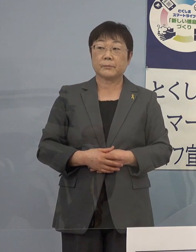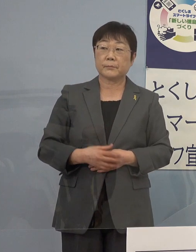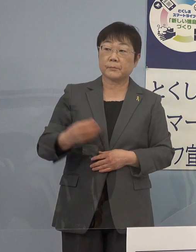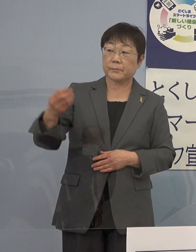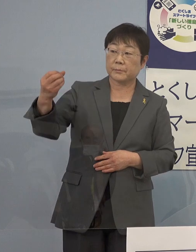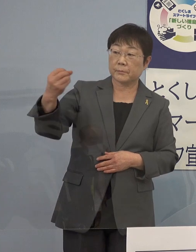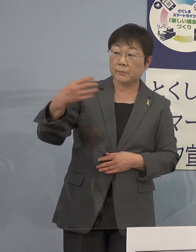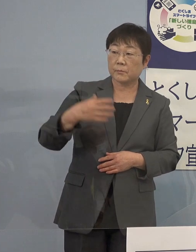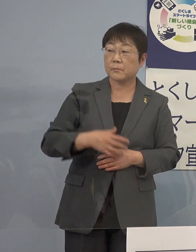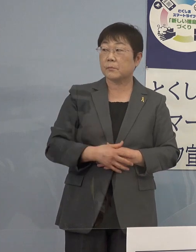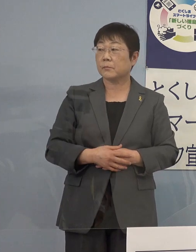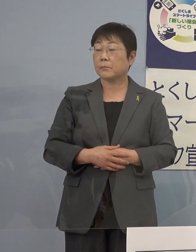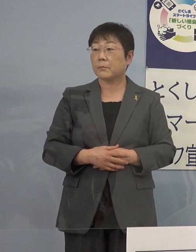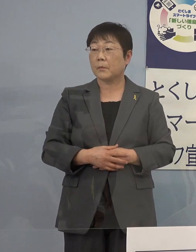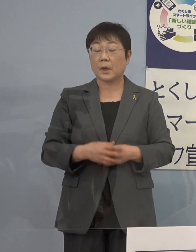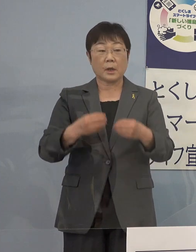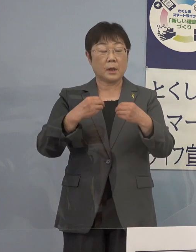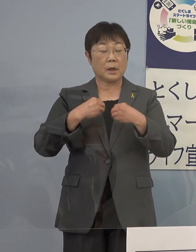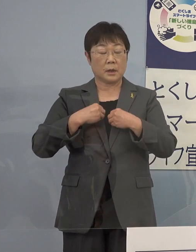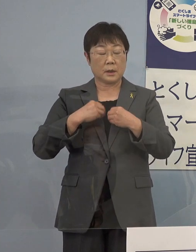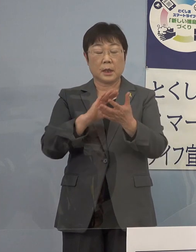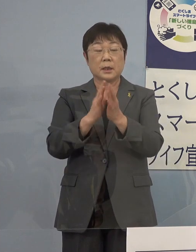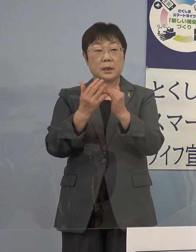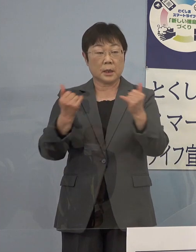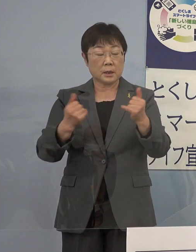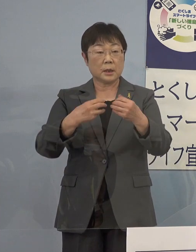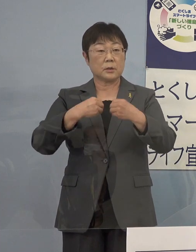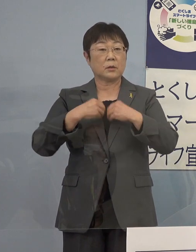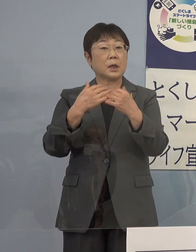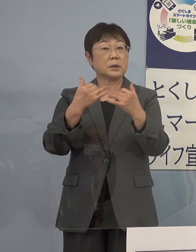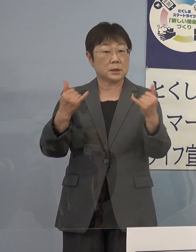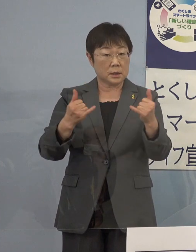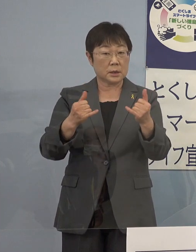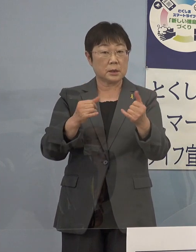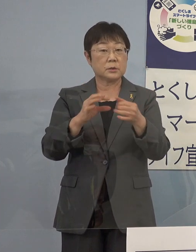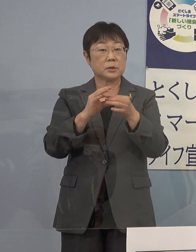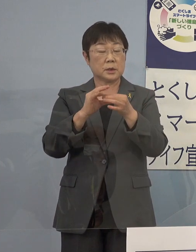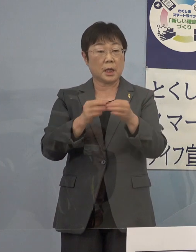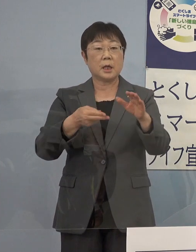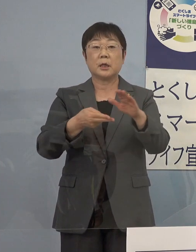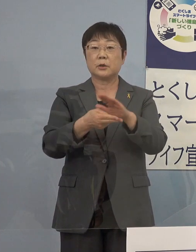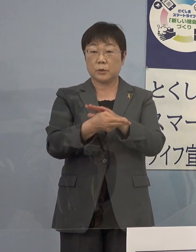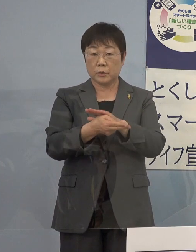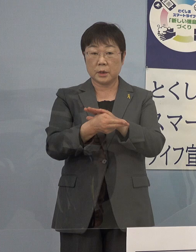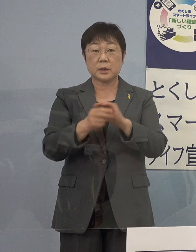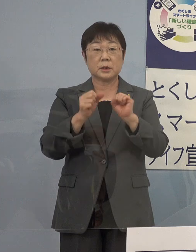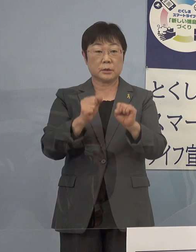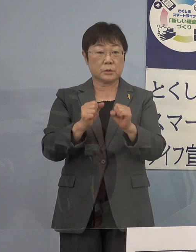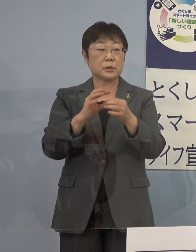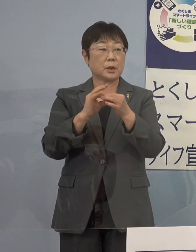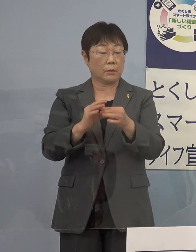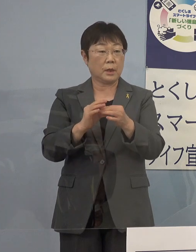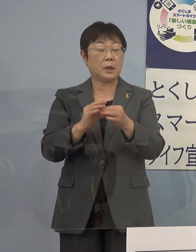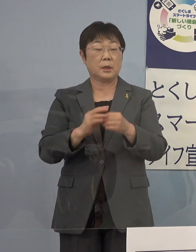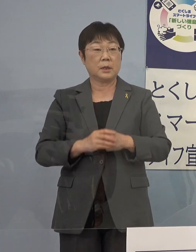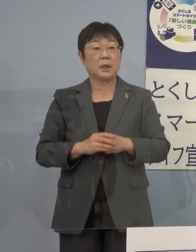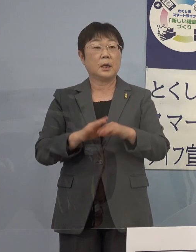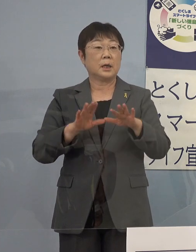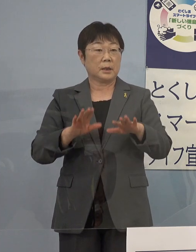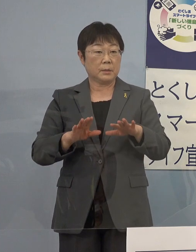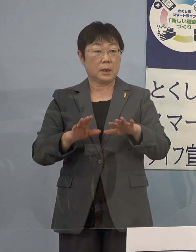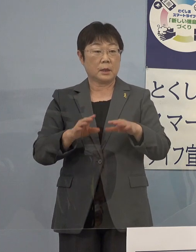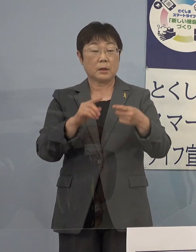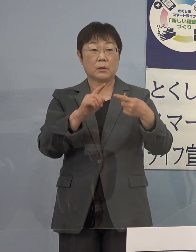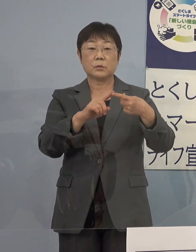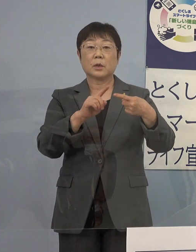はい、どうぞ。 あの感染者の県内の感染者の、また入院 ですね、はい、このお方今入院調整中です